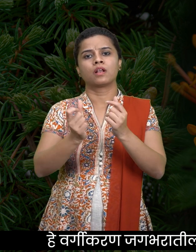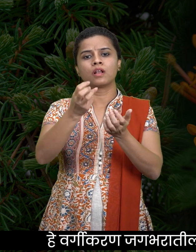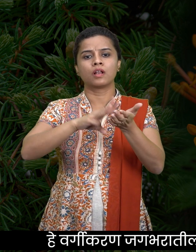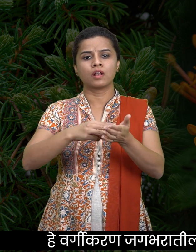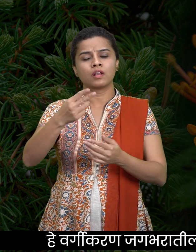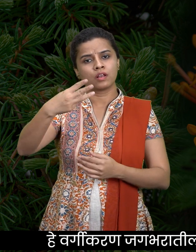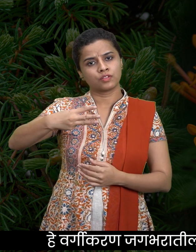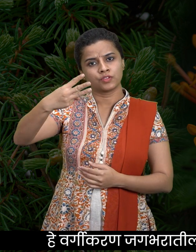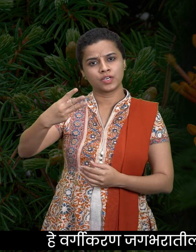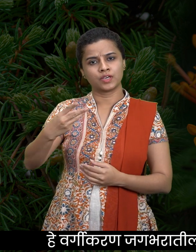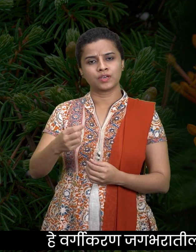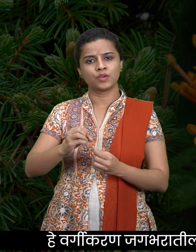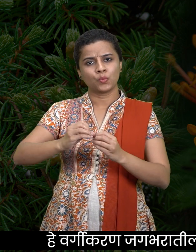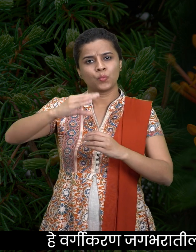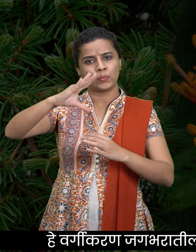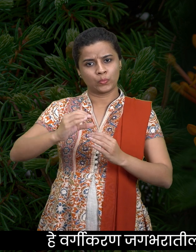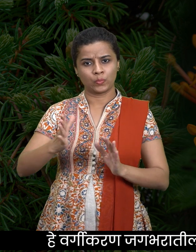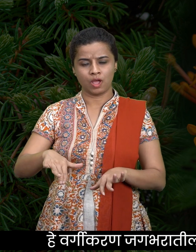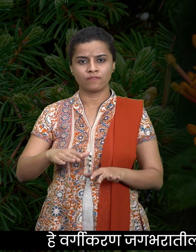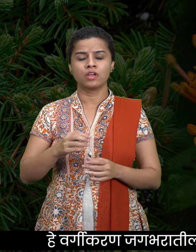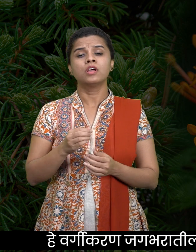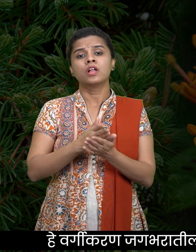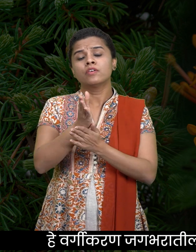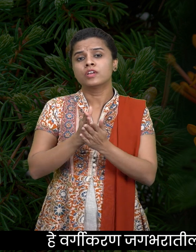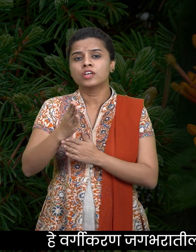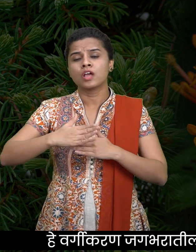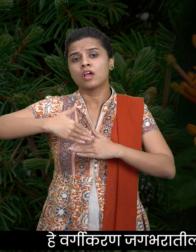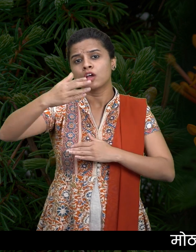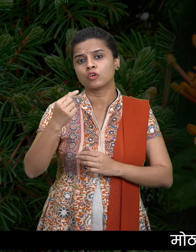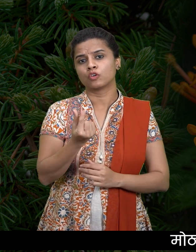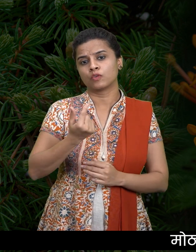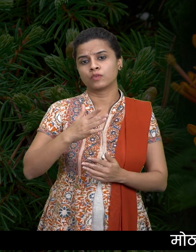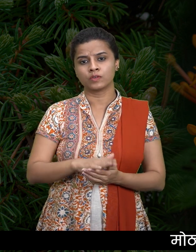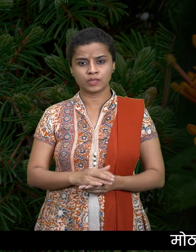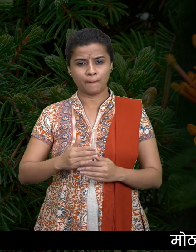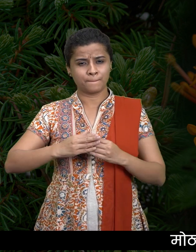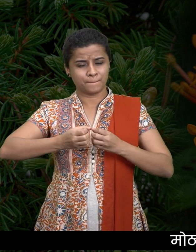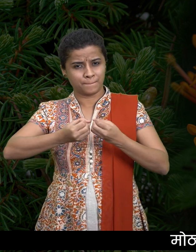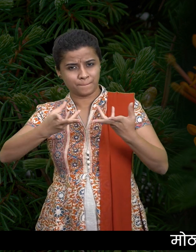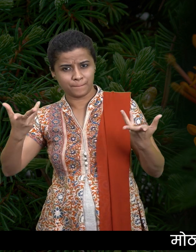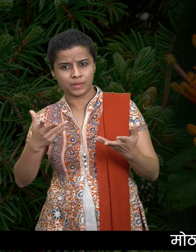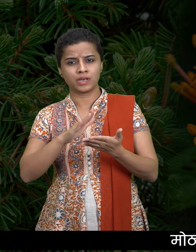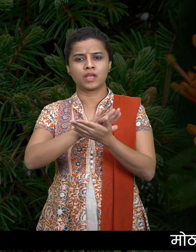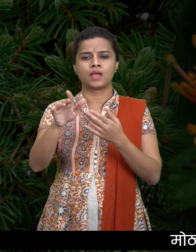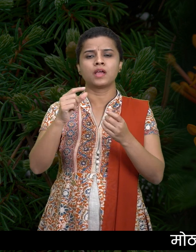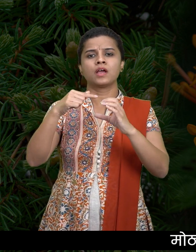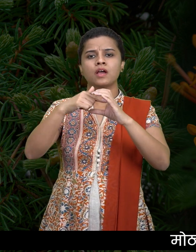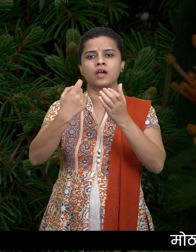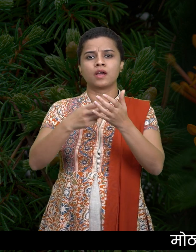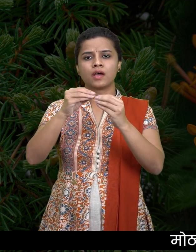हे वर्गीकरण जगभरात अनेक हार्बेरिया आणि बोटॅनिकल गार्डन्समध्ये मोठ्या प्रमाणावर वापरले जाते.